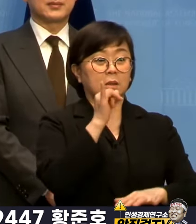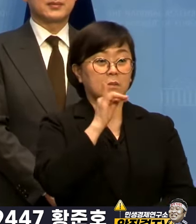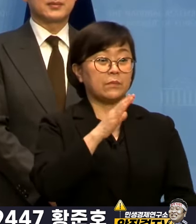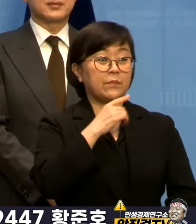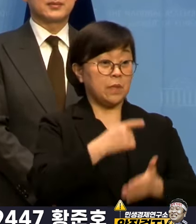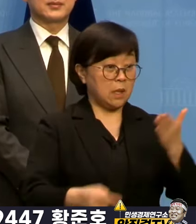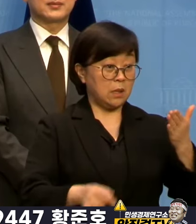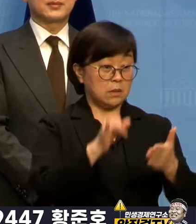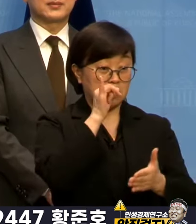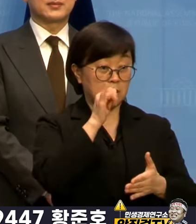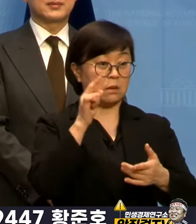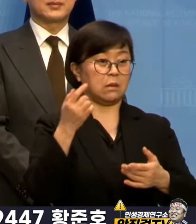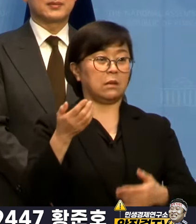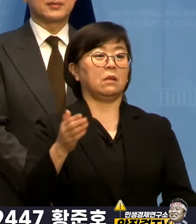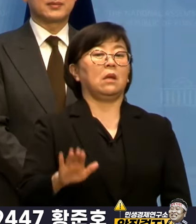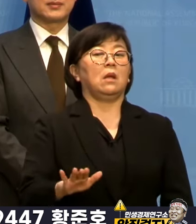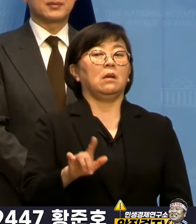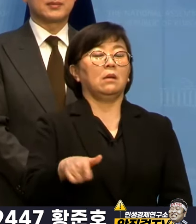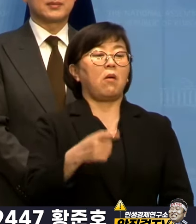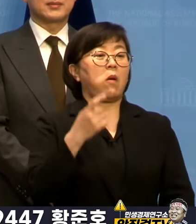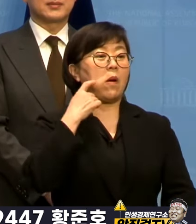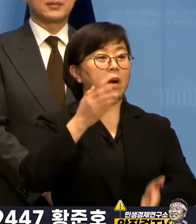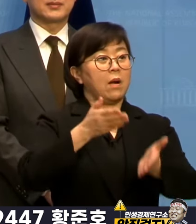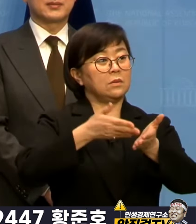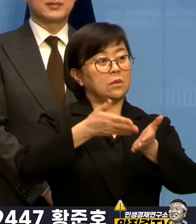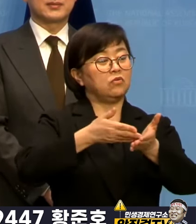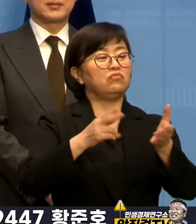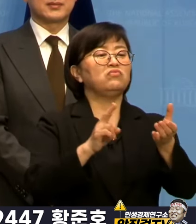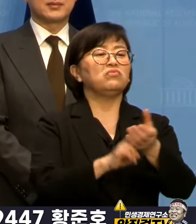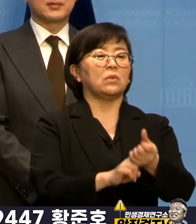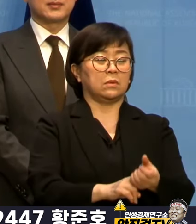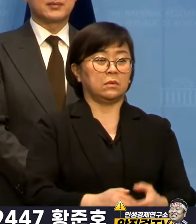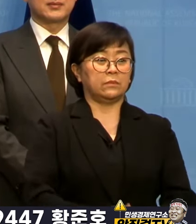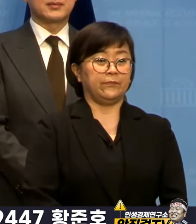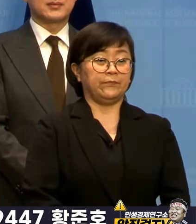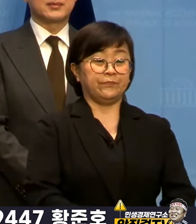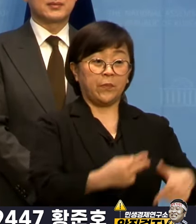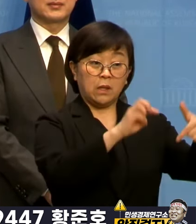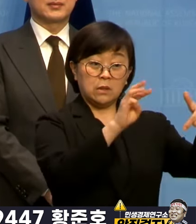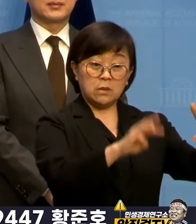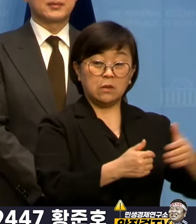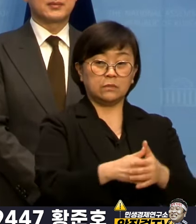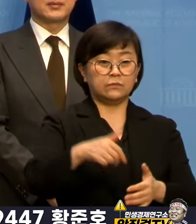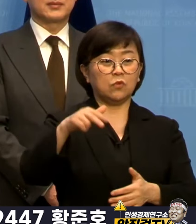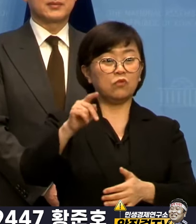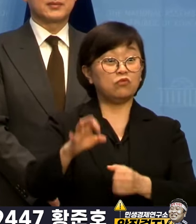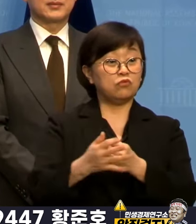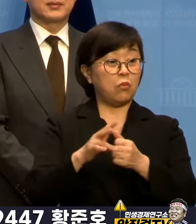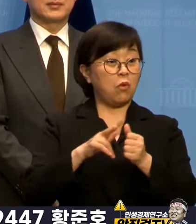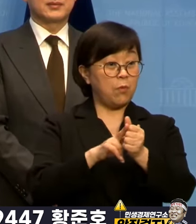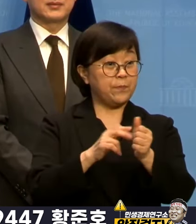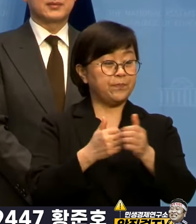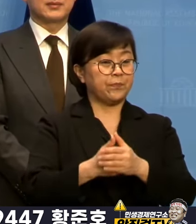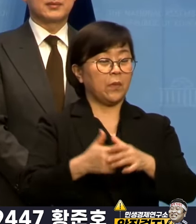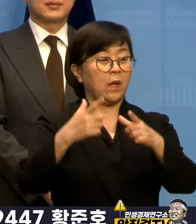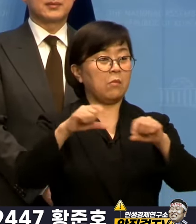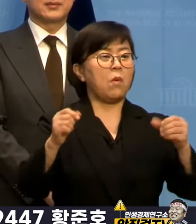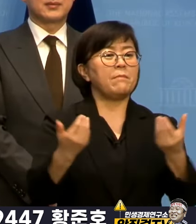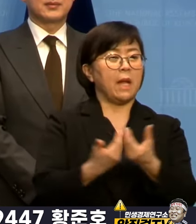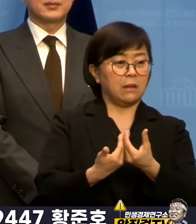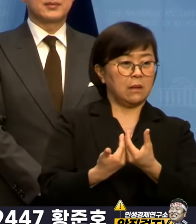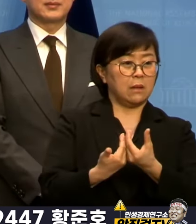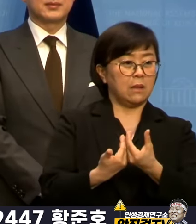있었는데 그것을 그 가짜 뉴스로 덮은 것이죠. 민체 논술학의 정신을 보면